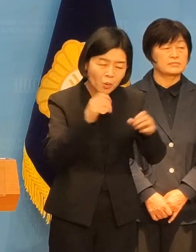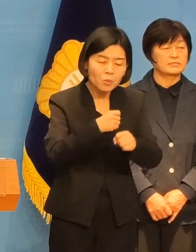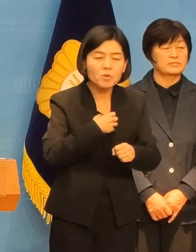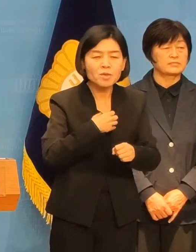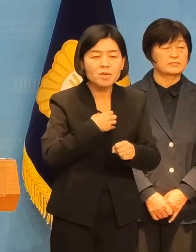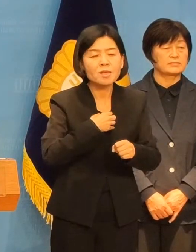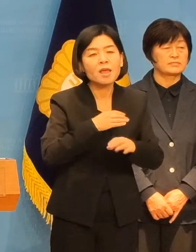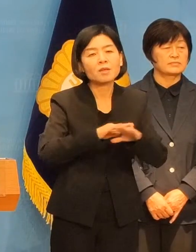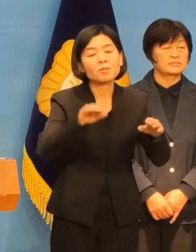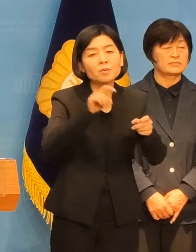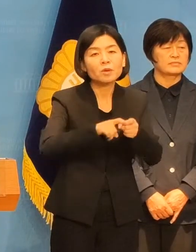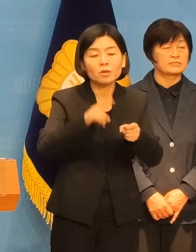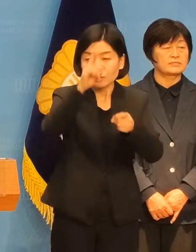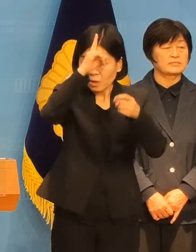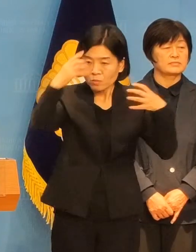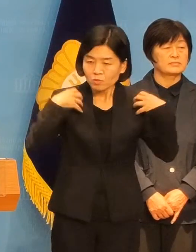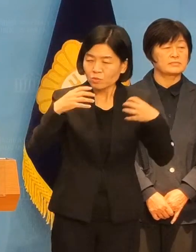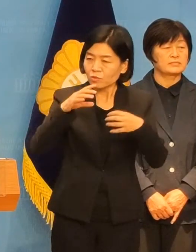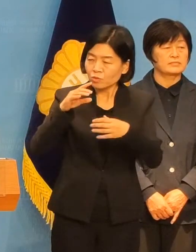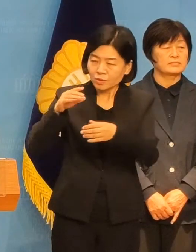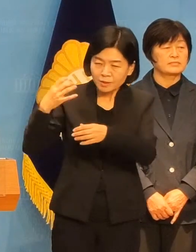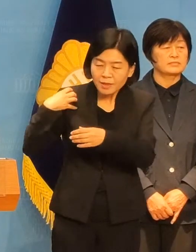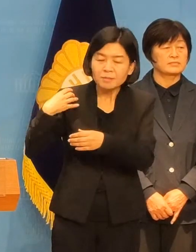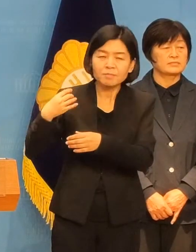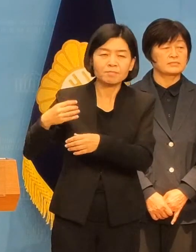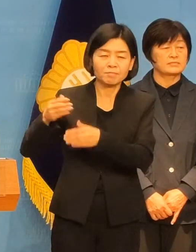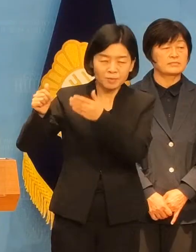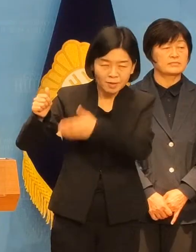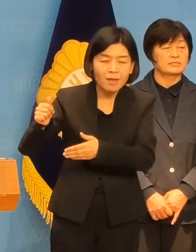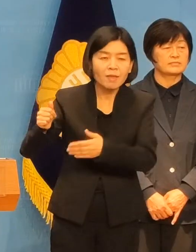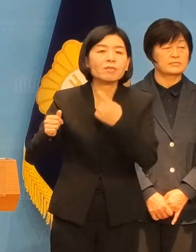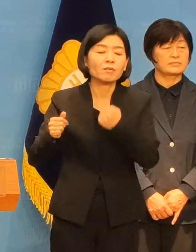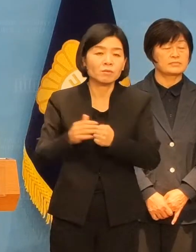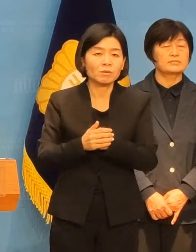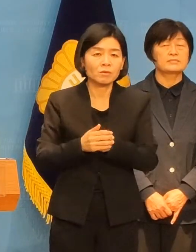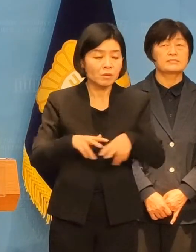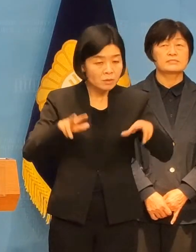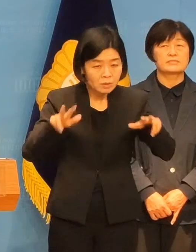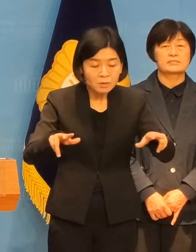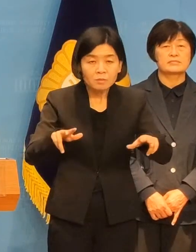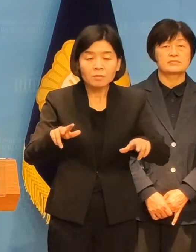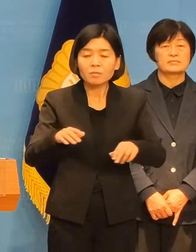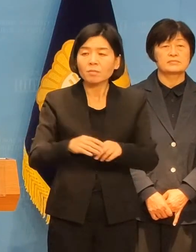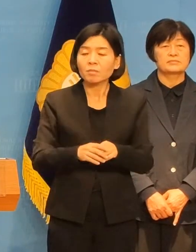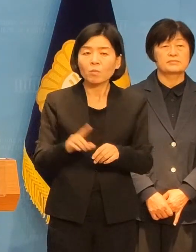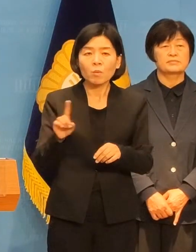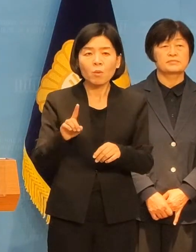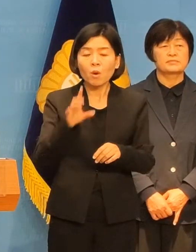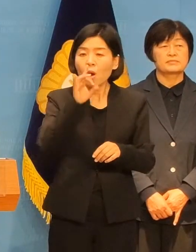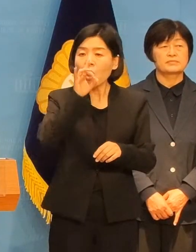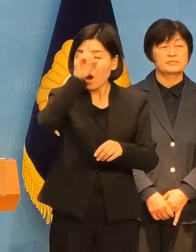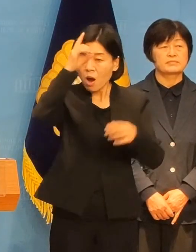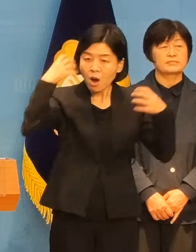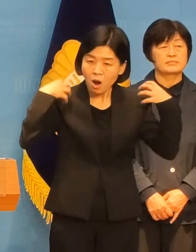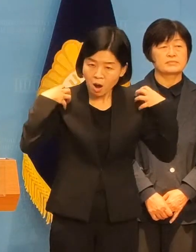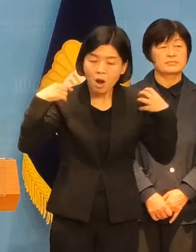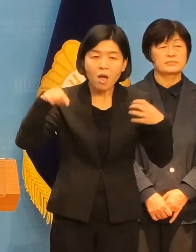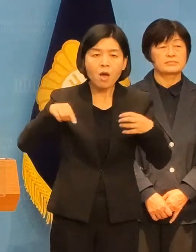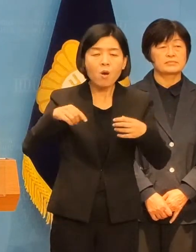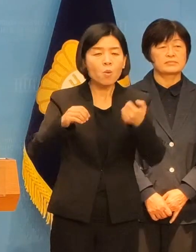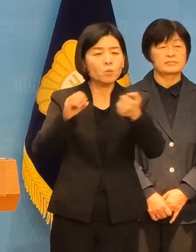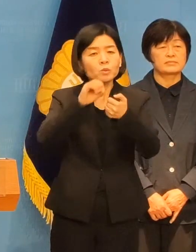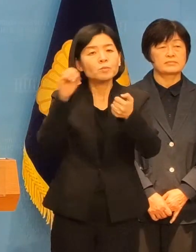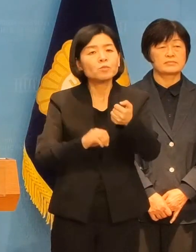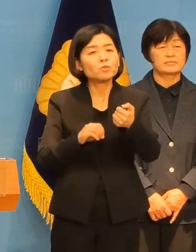진행되어야 한다고 그동안 주장을 해왔습니다. 그러나 현 시점에서는 최소한 중앙정부가